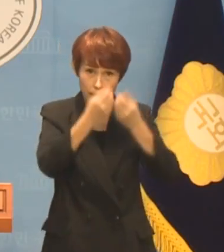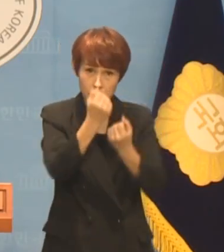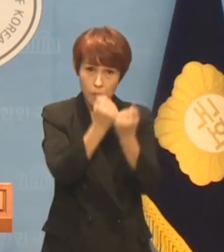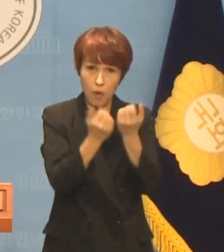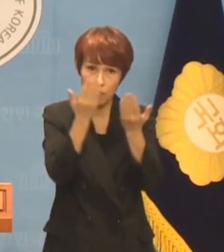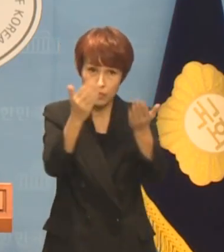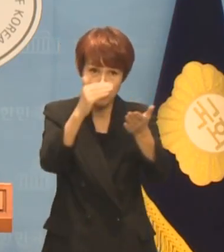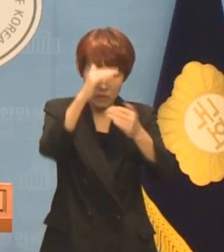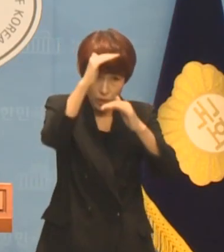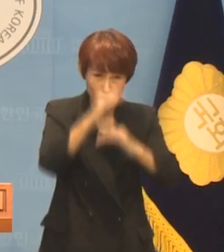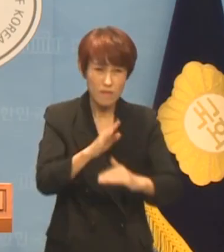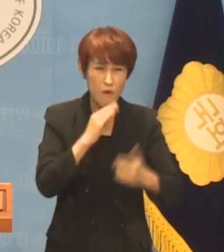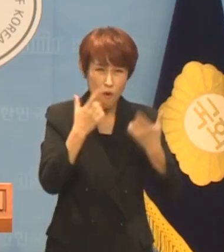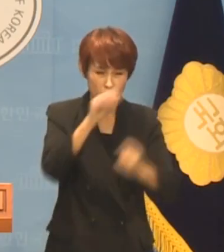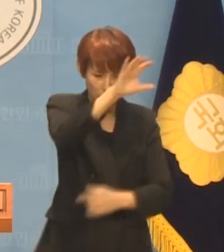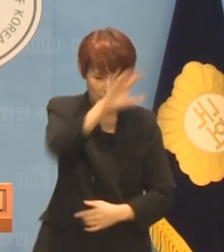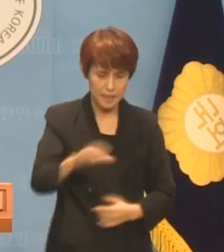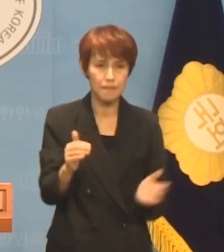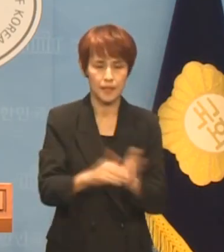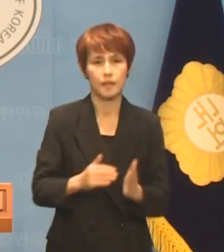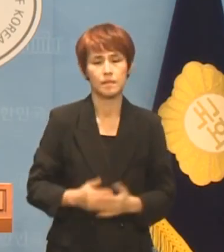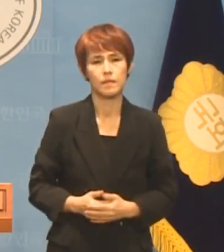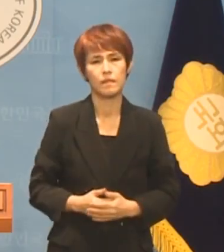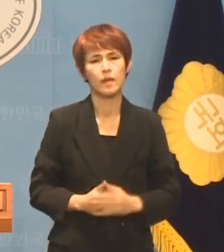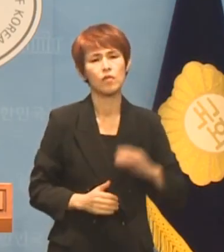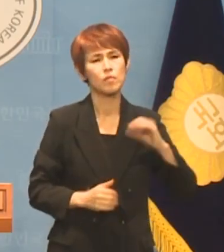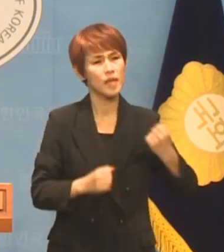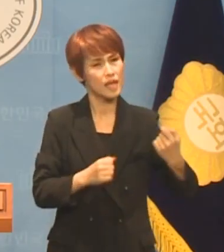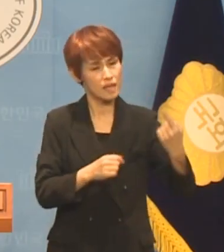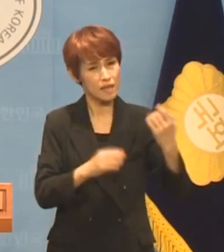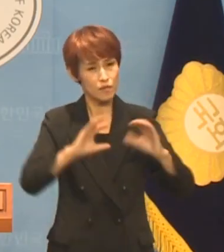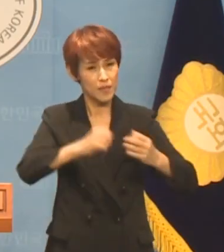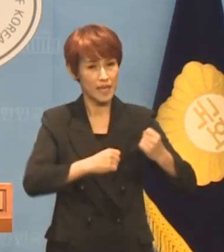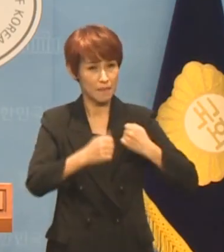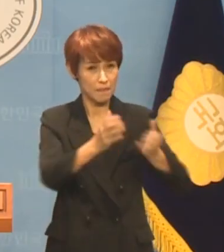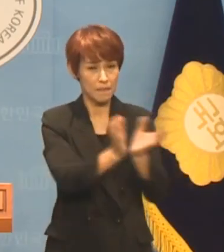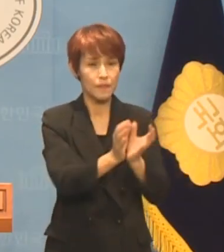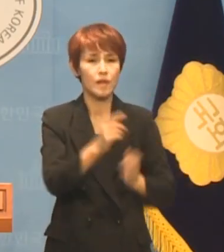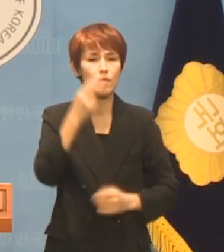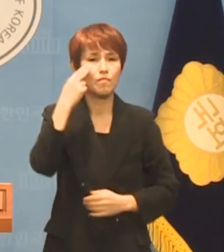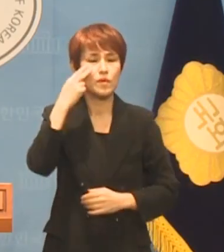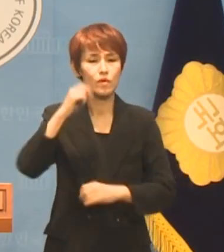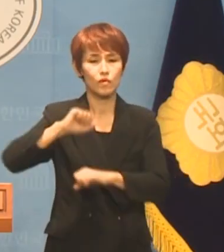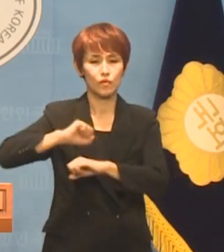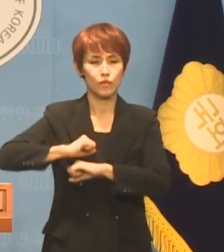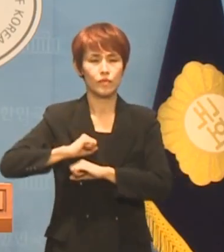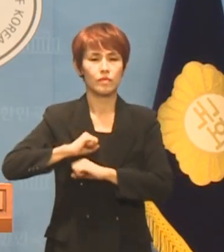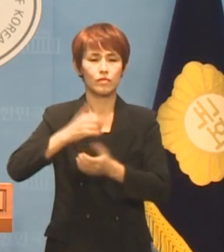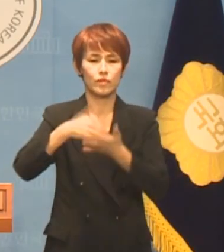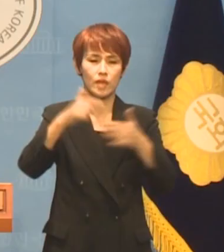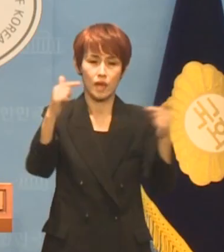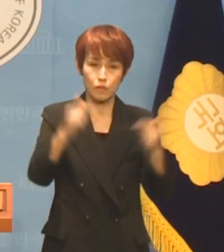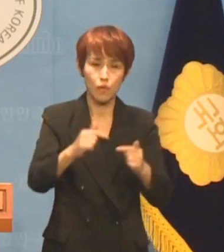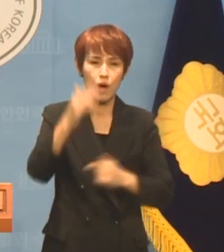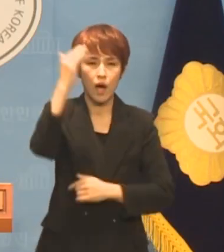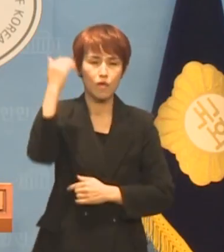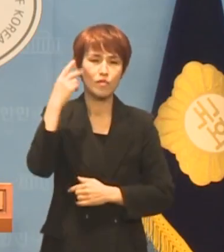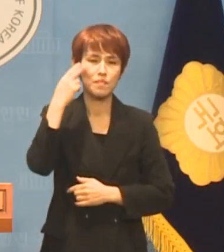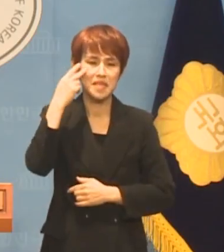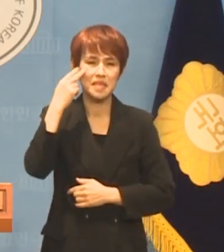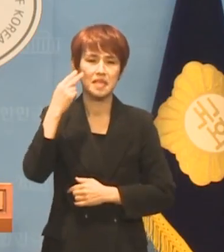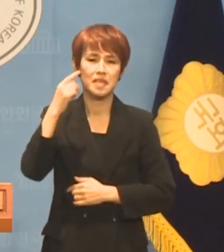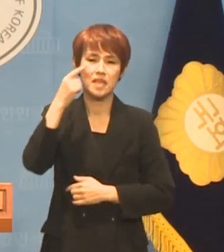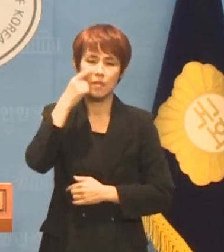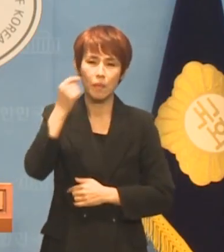설명한 것입니다. 국민의힘이 미군 감축, 한미일 동맹 걱정 등 고작 단어 몇